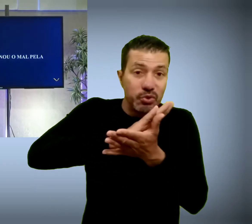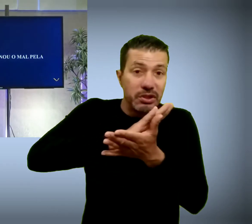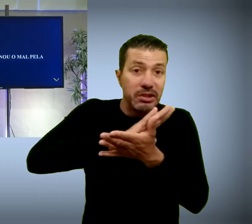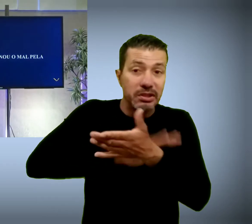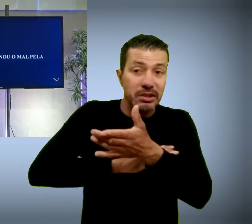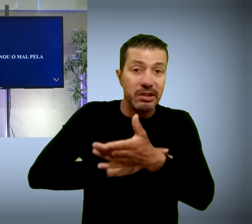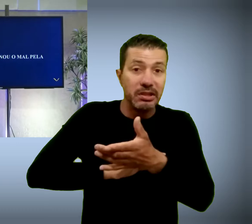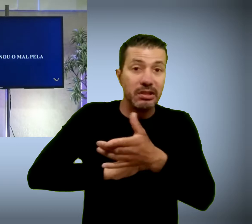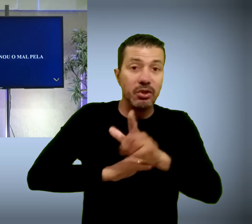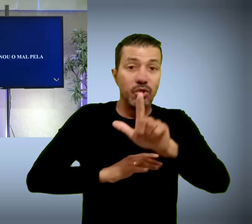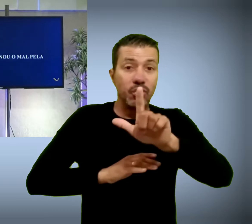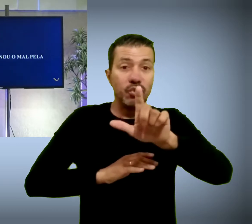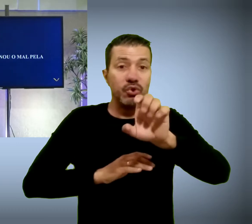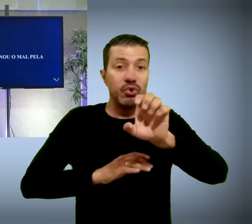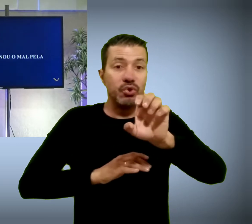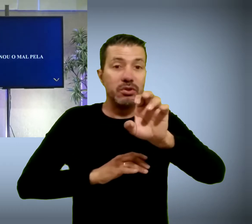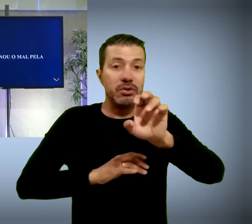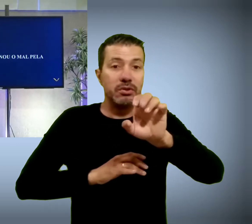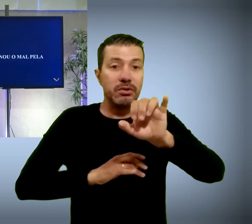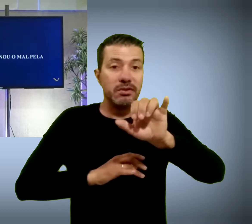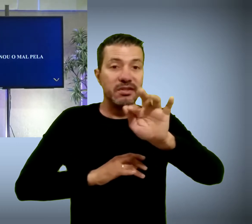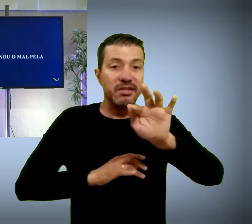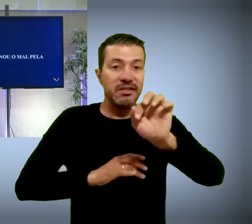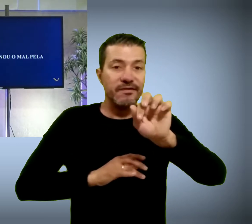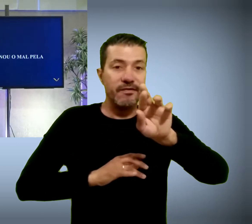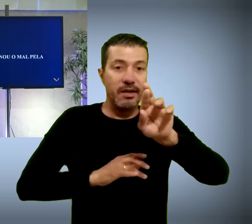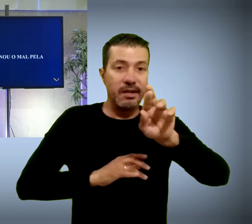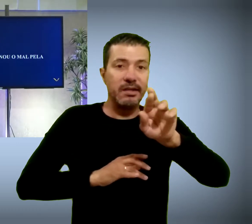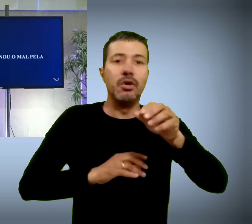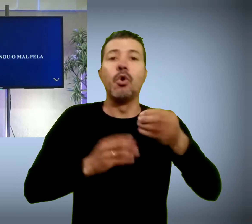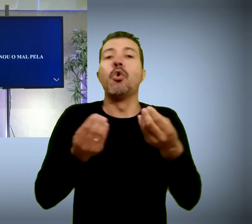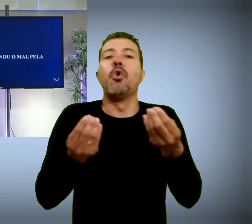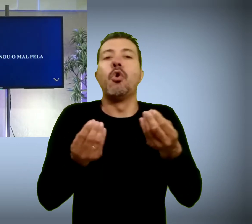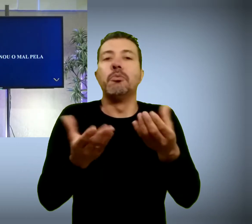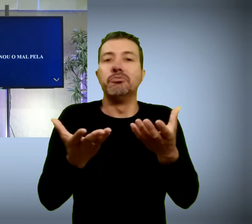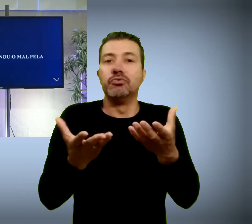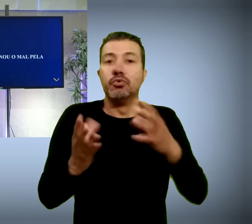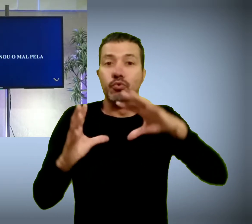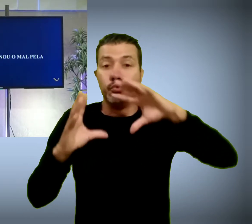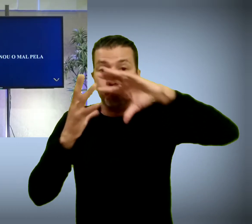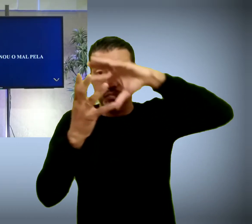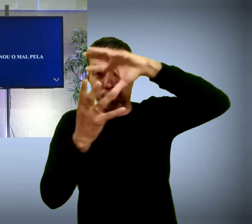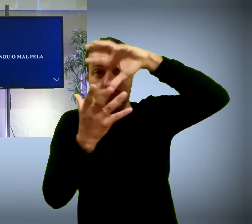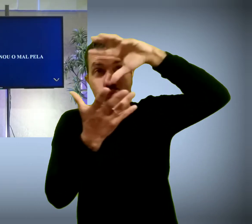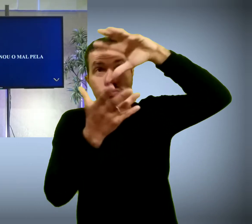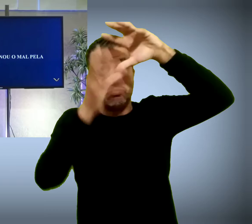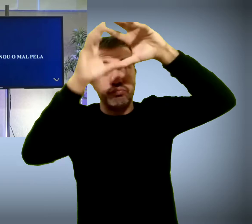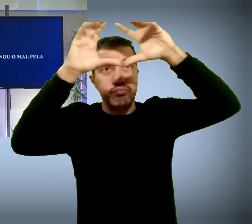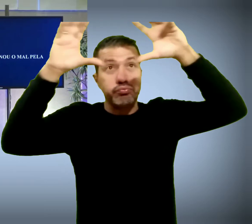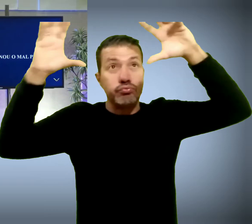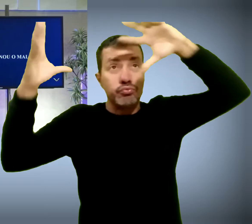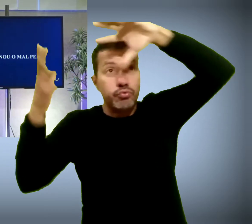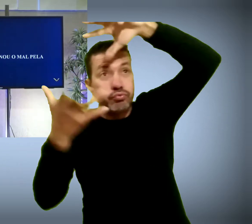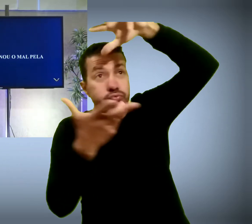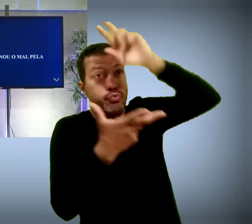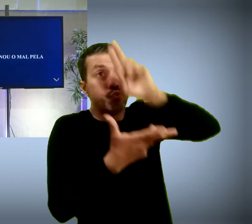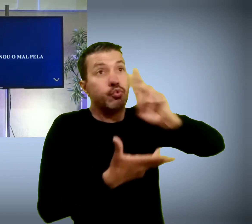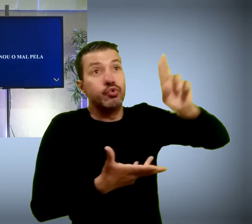pela raiz, lá quando começou a falar? Como ficaria o universo que obedece a Deus